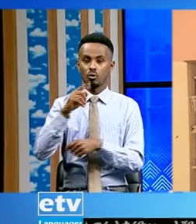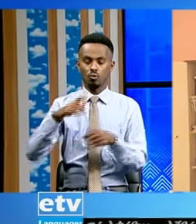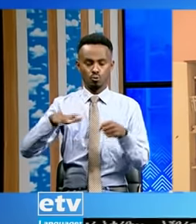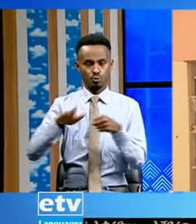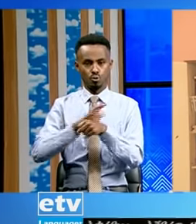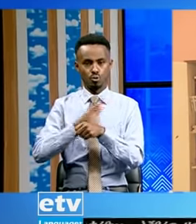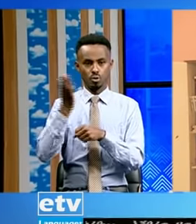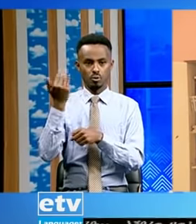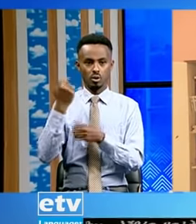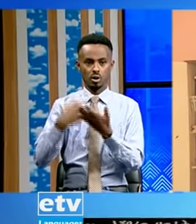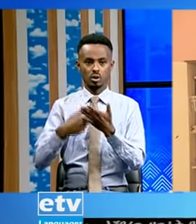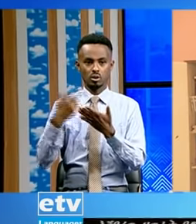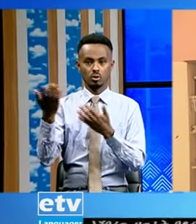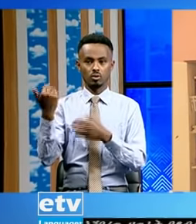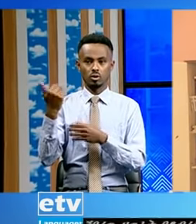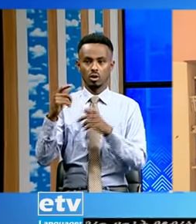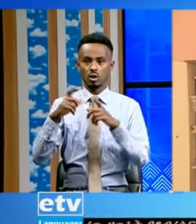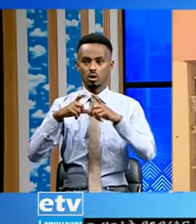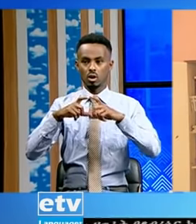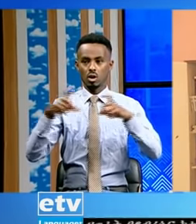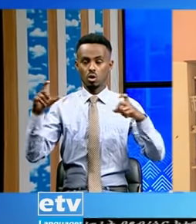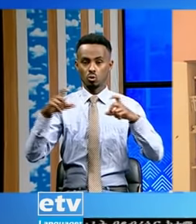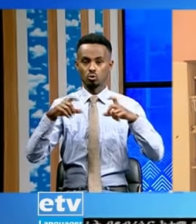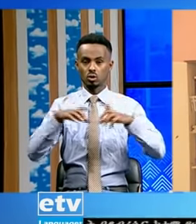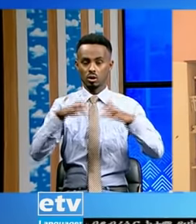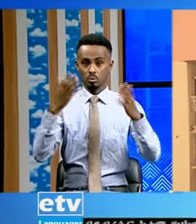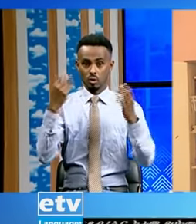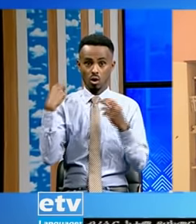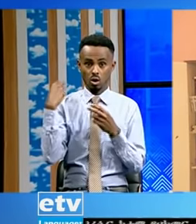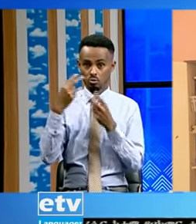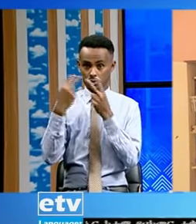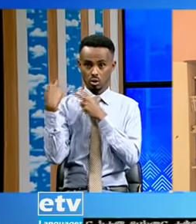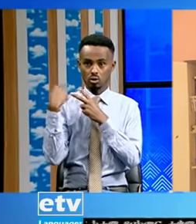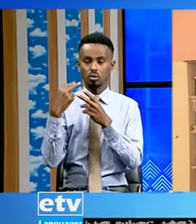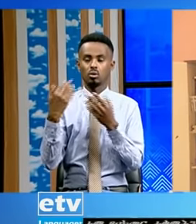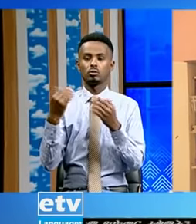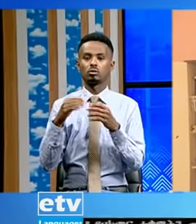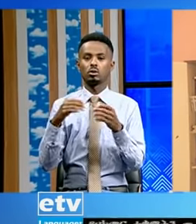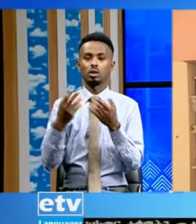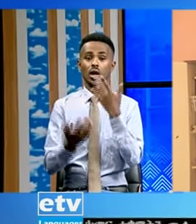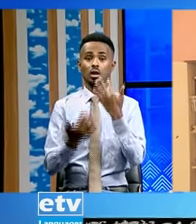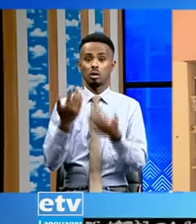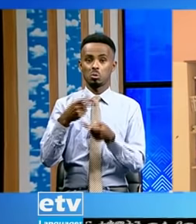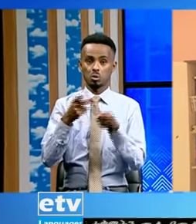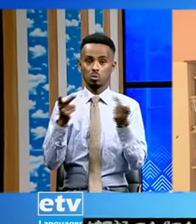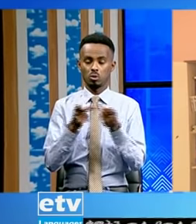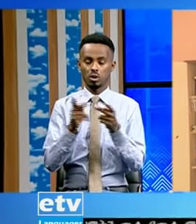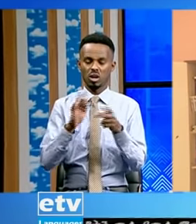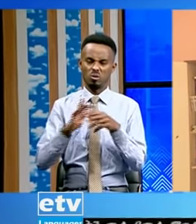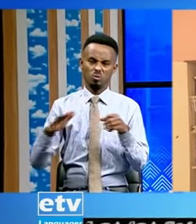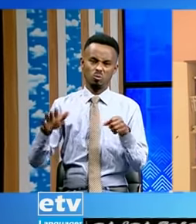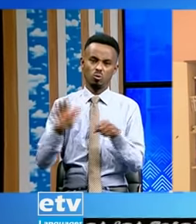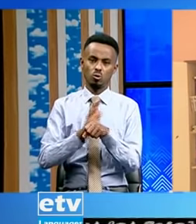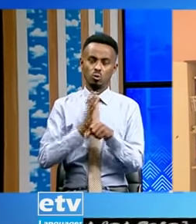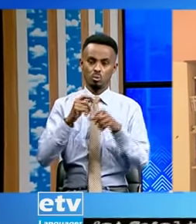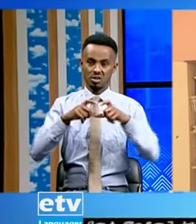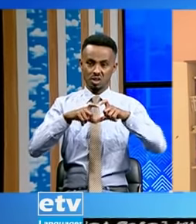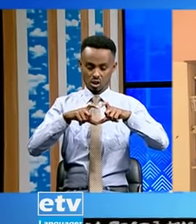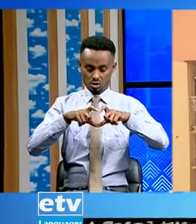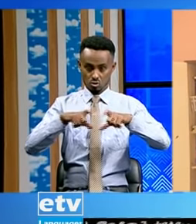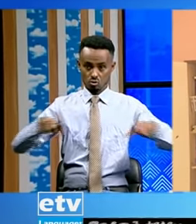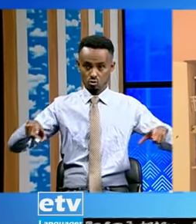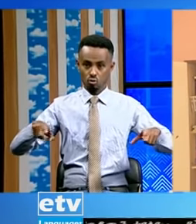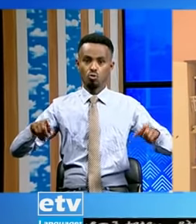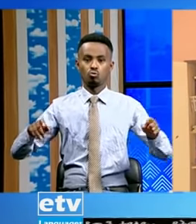ነበረ። እንደዚህ ከዚሁ ትልቁ ሳጥን ነበረ፣ እዚህ ከኋላ በኩል የምታዩት ማለት ነው። የተቃጠለበት ቦታ ላይ ሙሉ ነበረ ሳጥኑ። ከነ